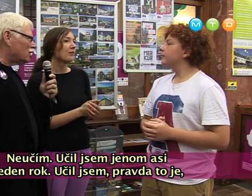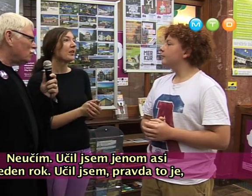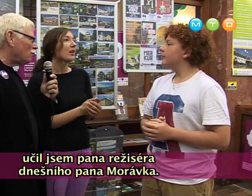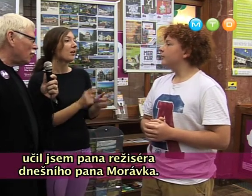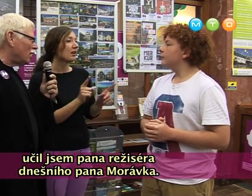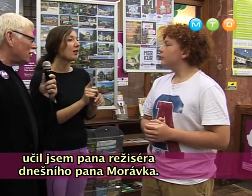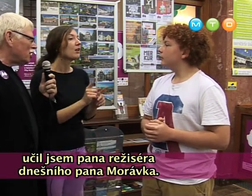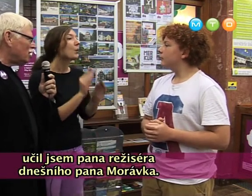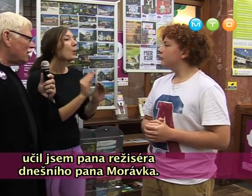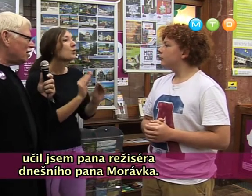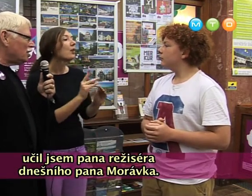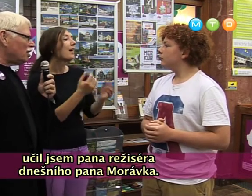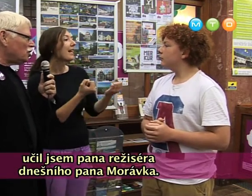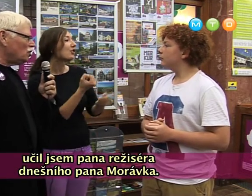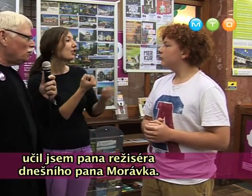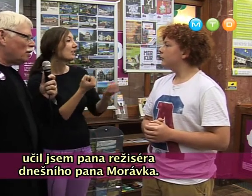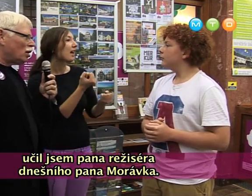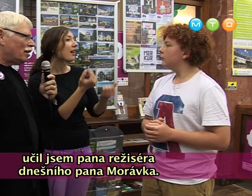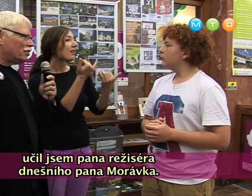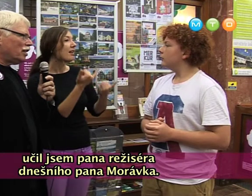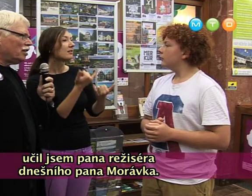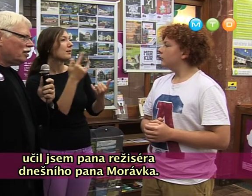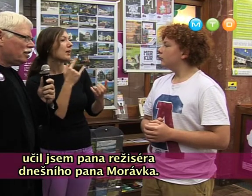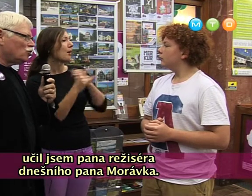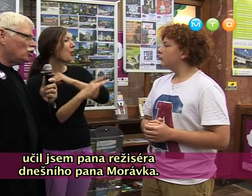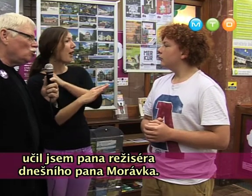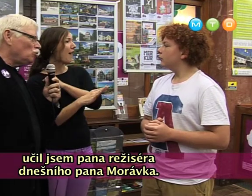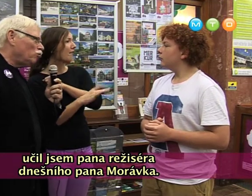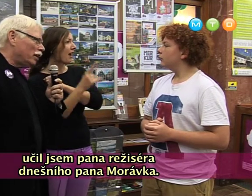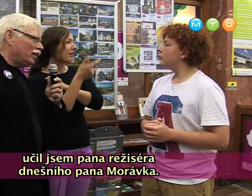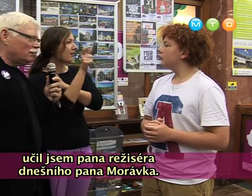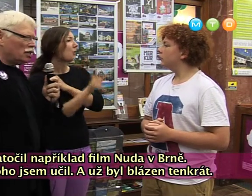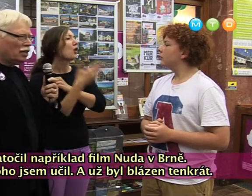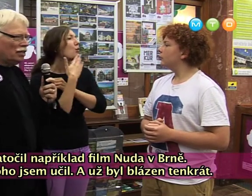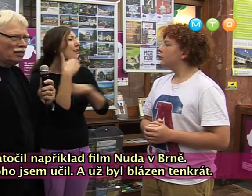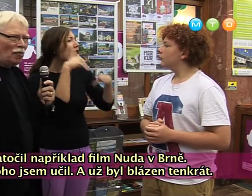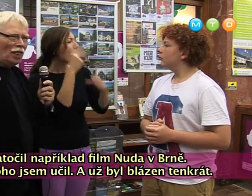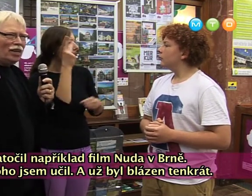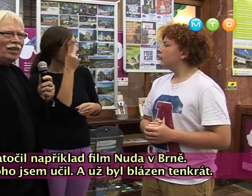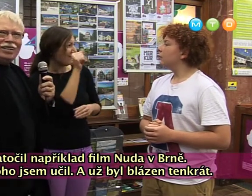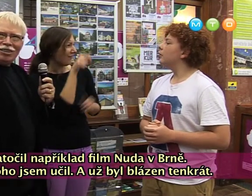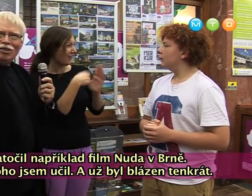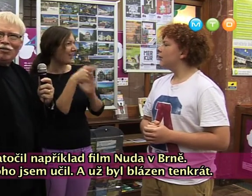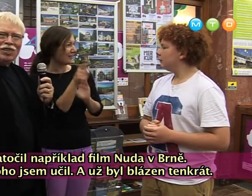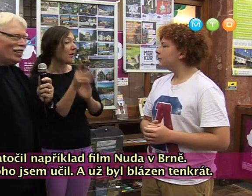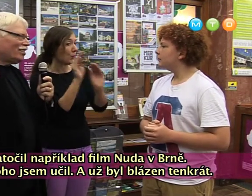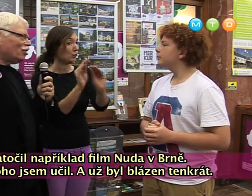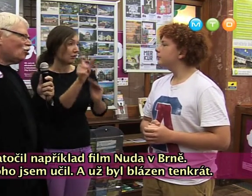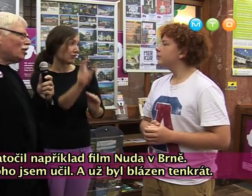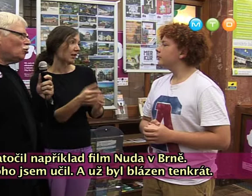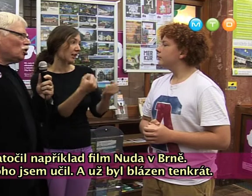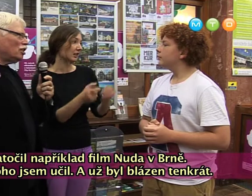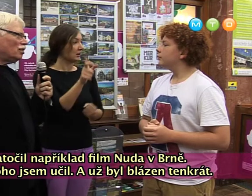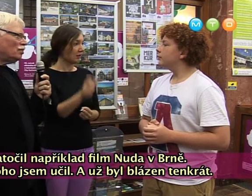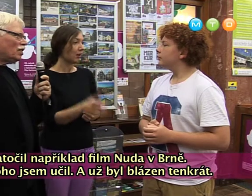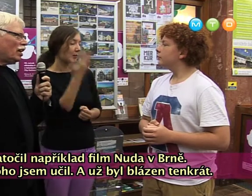učil jsem pana režiséra dnešního, pana Morávka. Natočil Nudu v Brně například. Jo? Tak toho